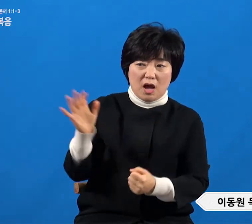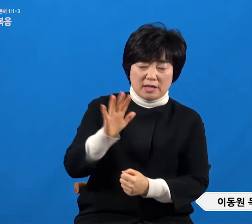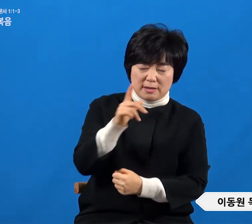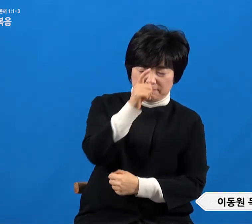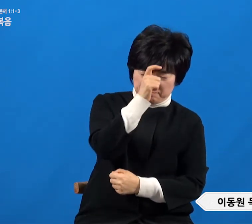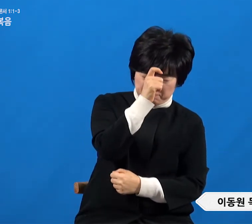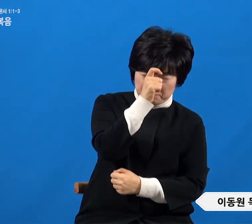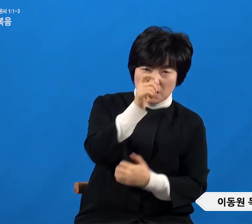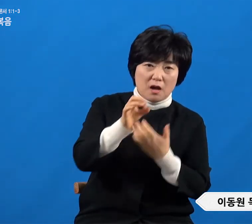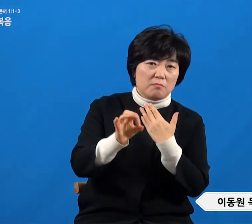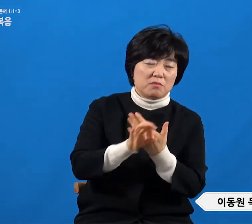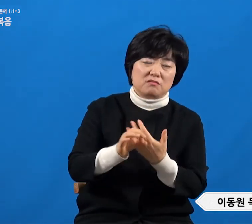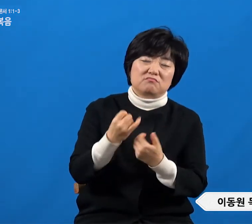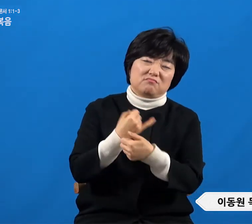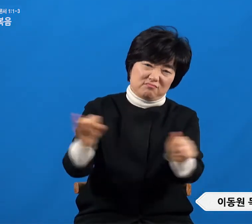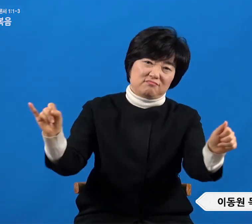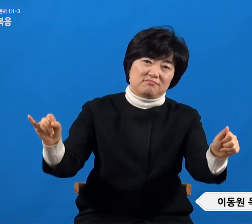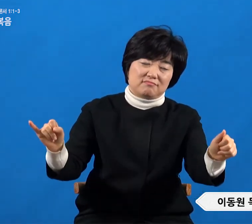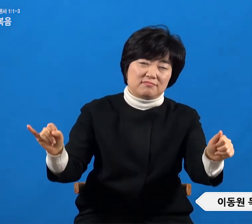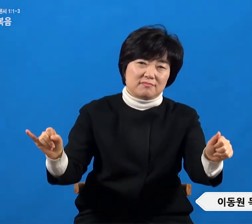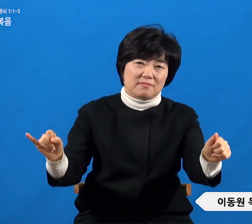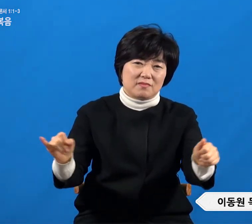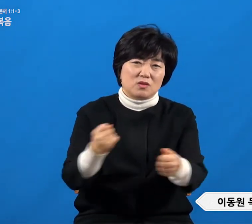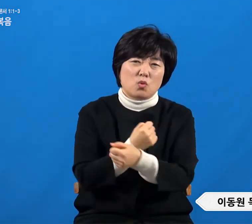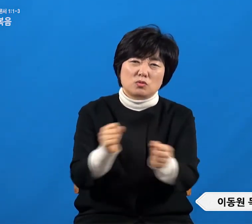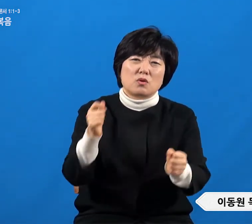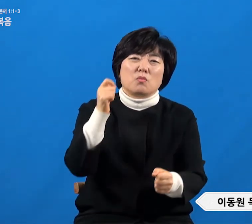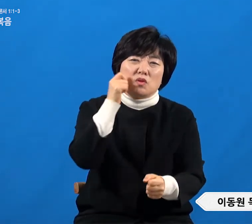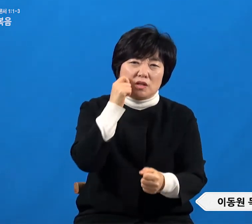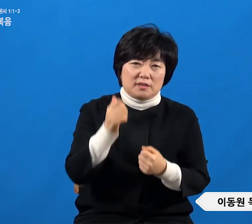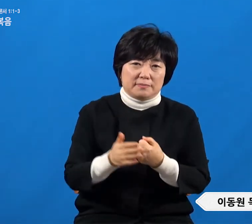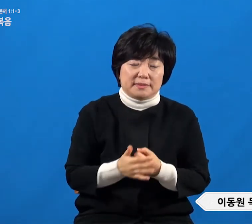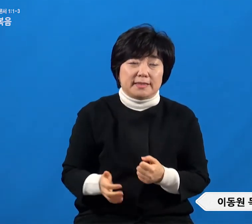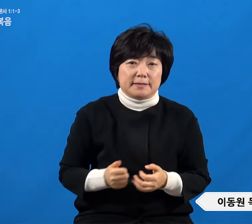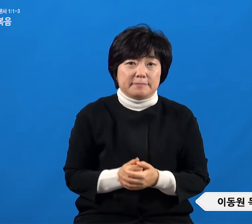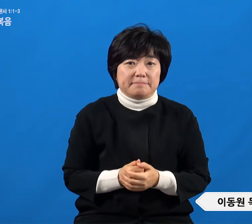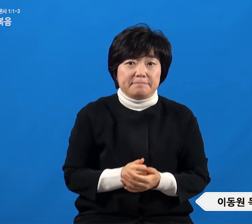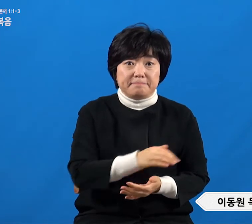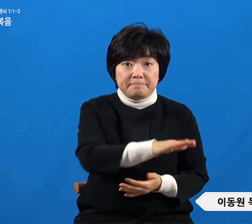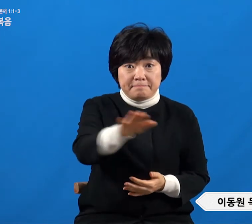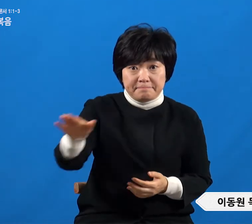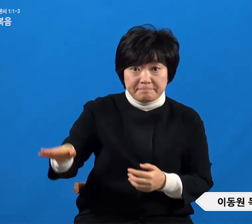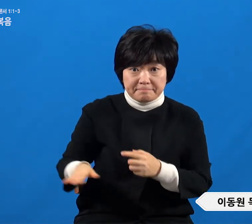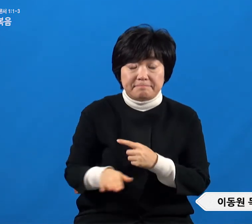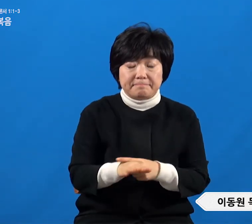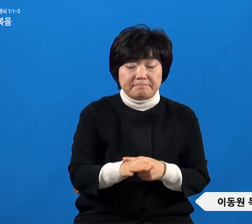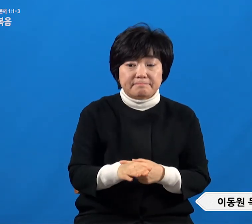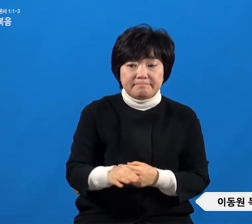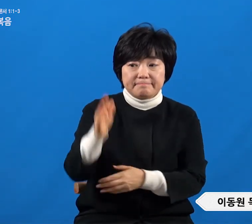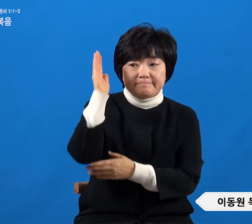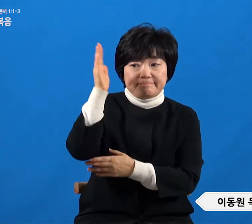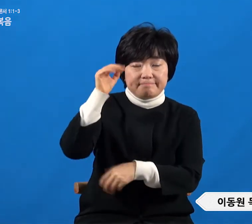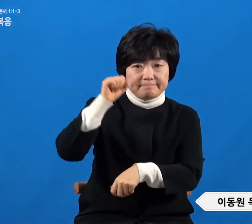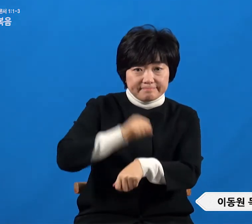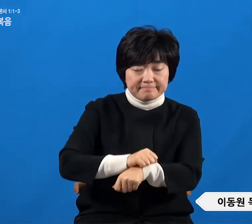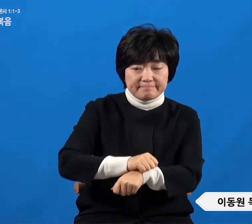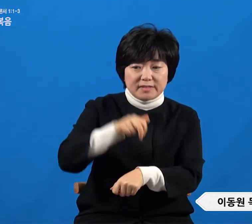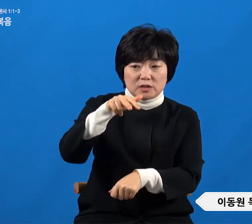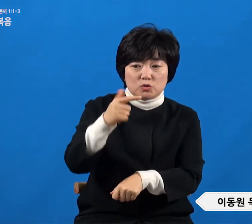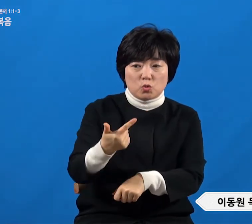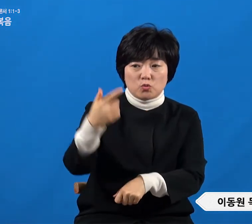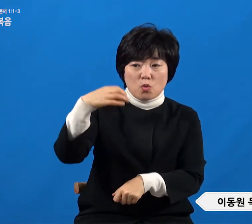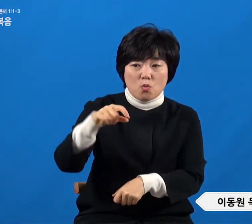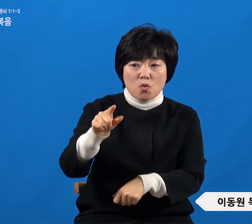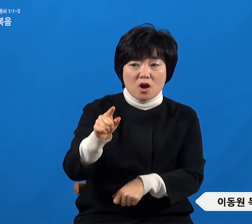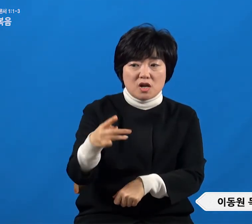왜 그럴까요? 용서하지 못해서 그런 거예요. 용서하지 못해서. 우리 시대의 탁월한 설교가 존 올트버그는 우리 시대의